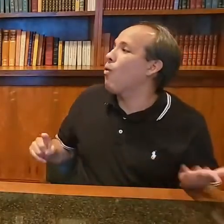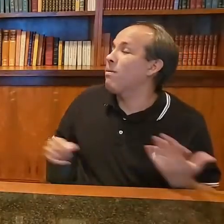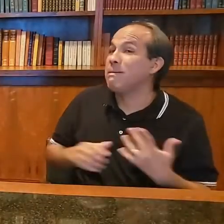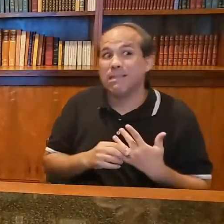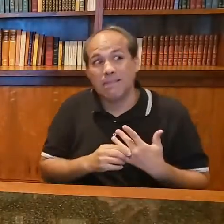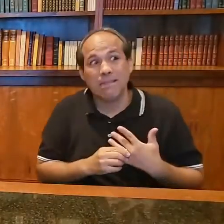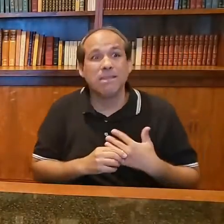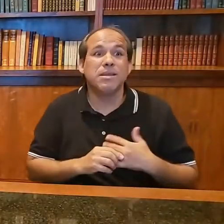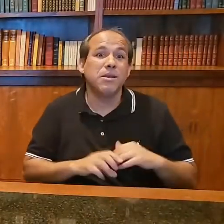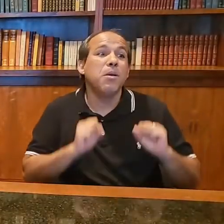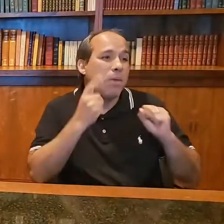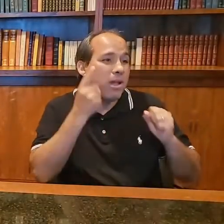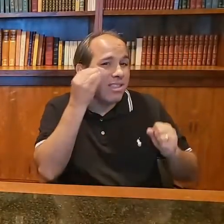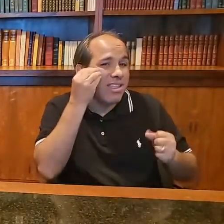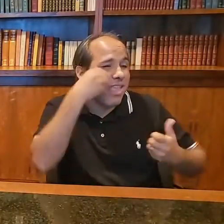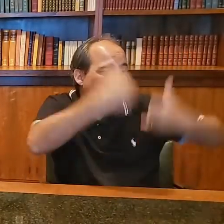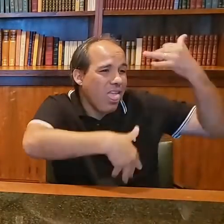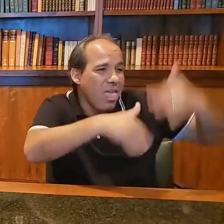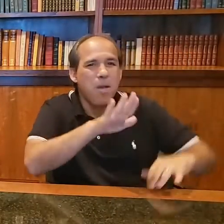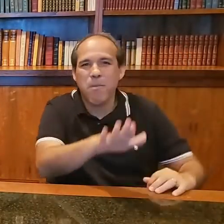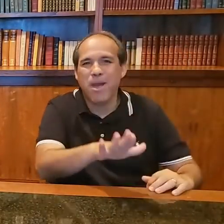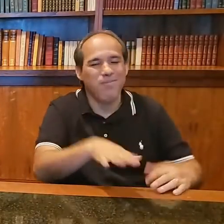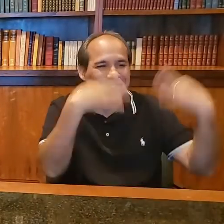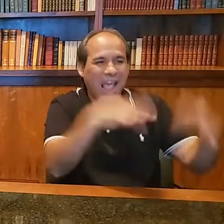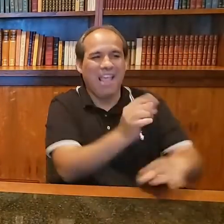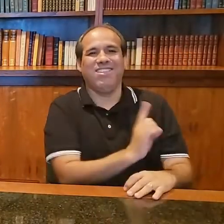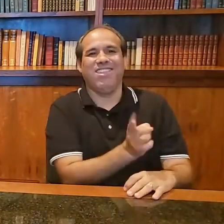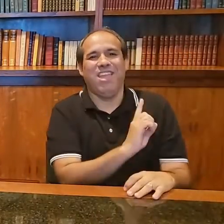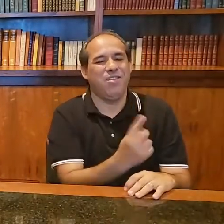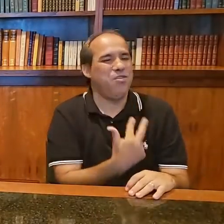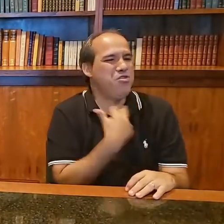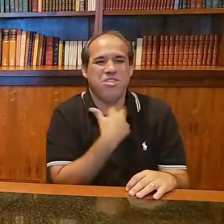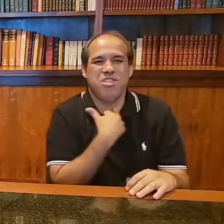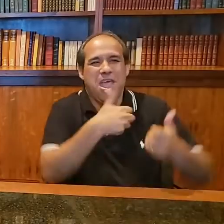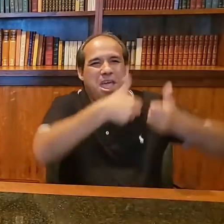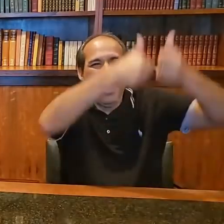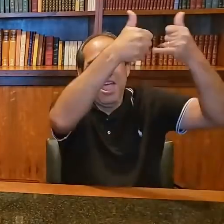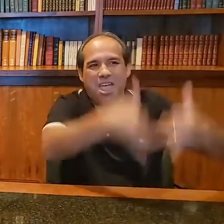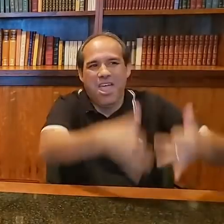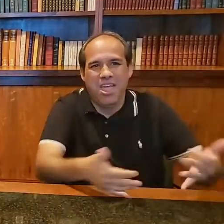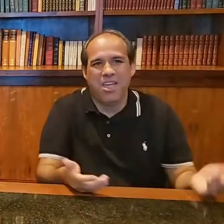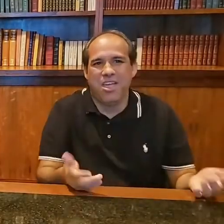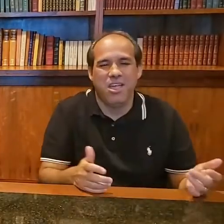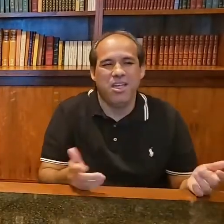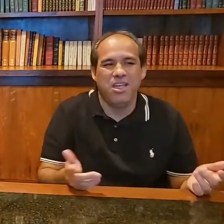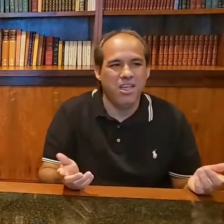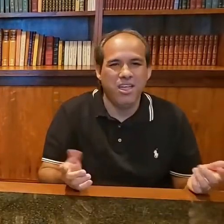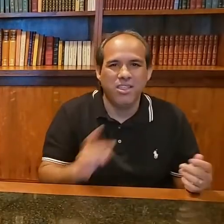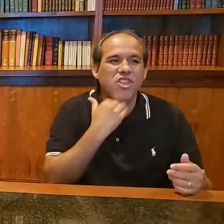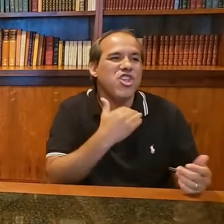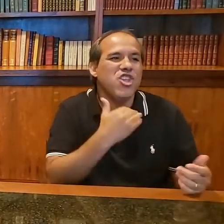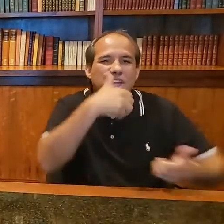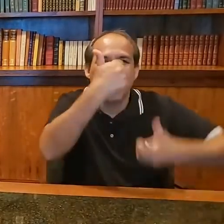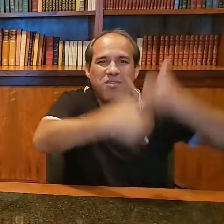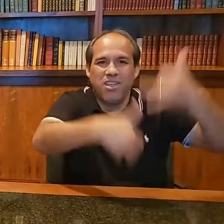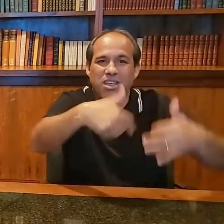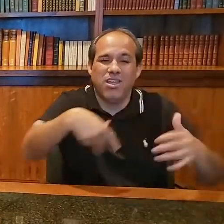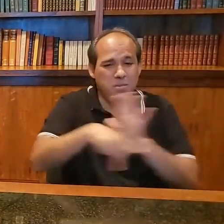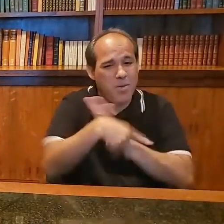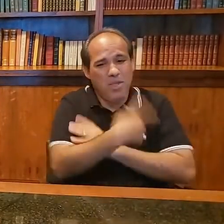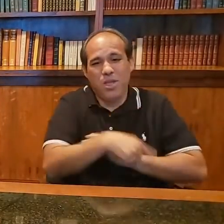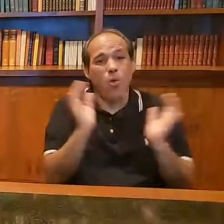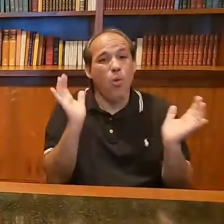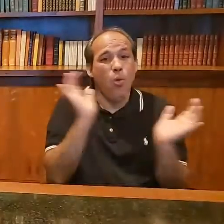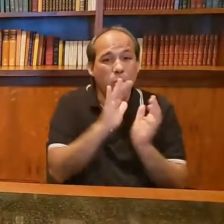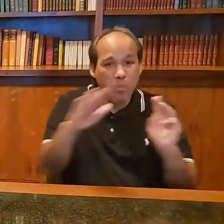Ele pode tentar explicar, mas nunca justifica. Ele explica, mas não justifica. Isso daí é uma máxima nossa, militar.